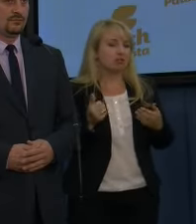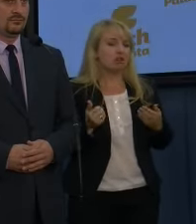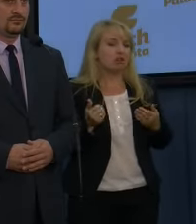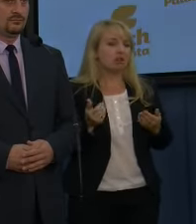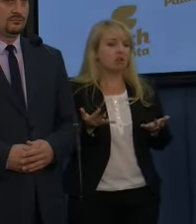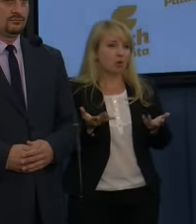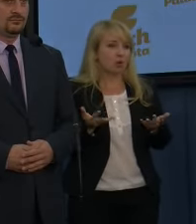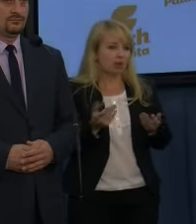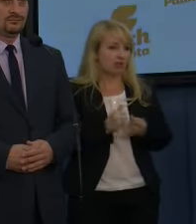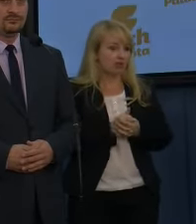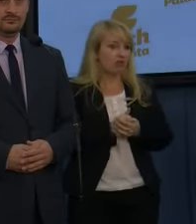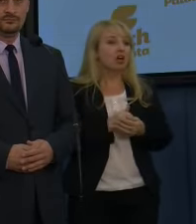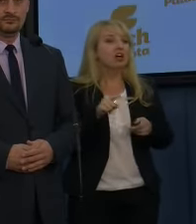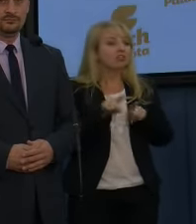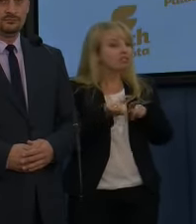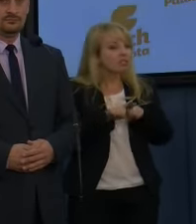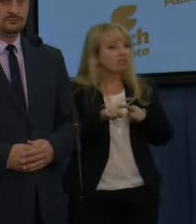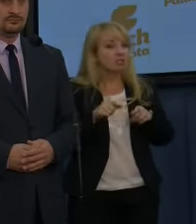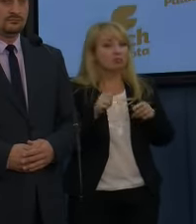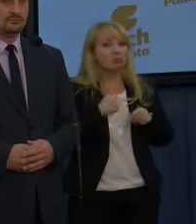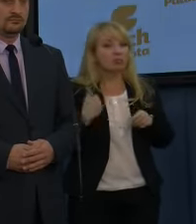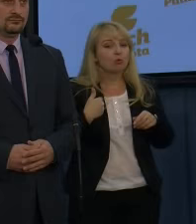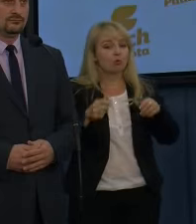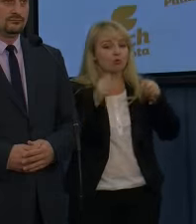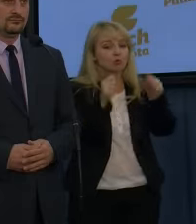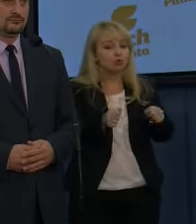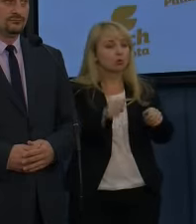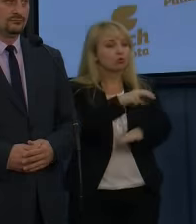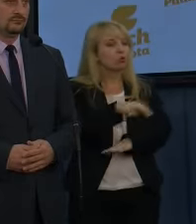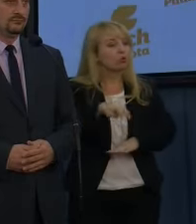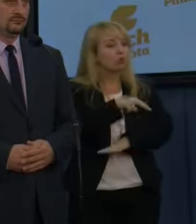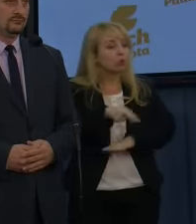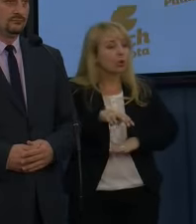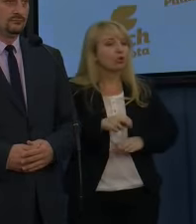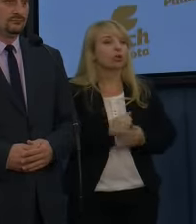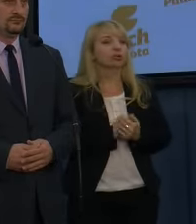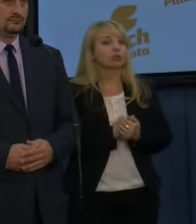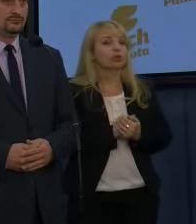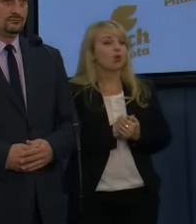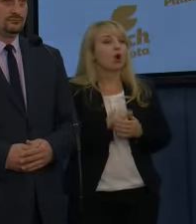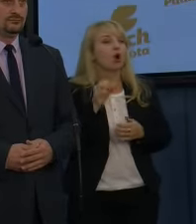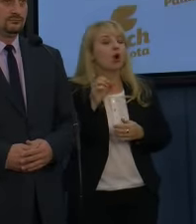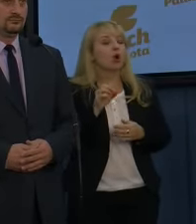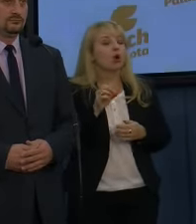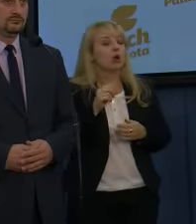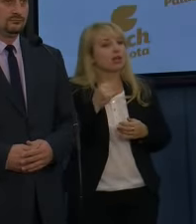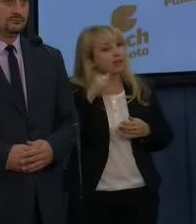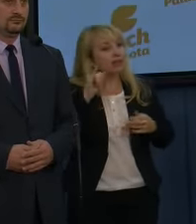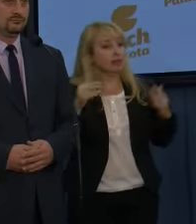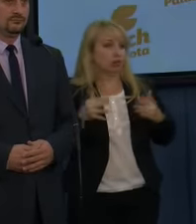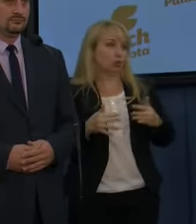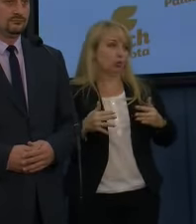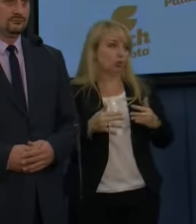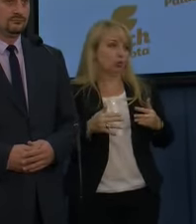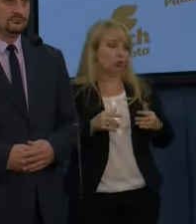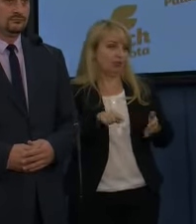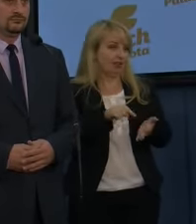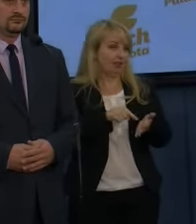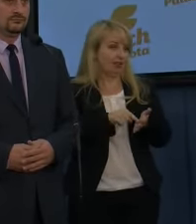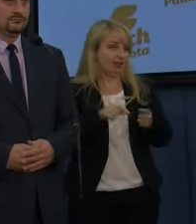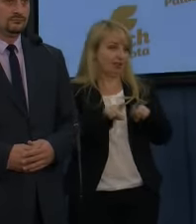że został też złożony projekt opozycyjny w tej sprawie, ale